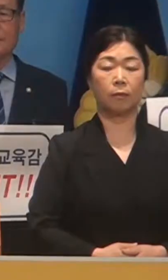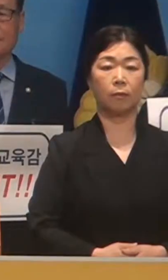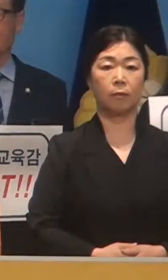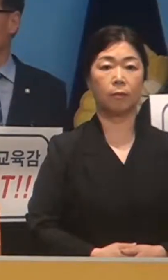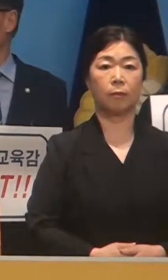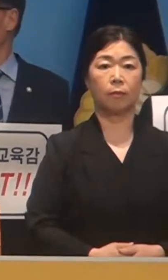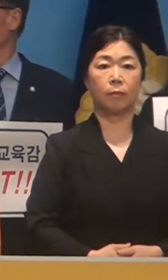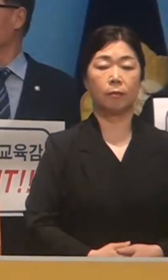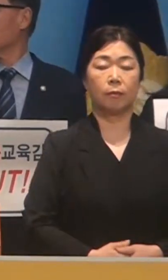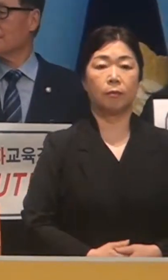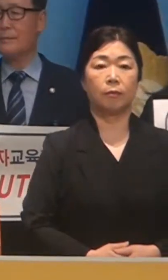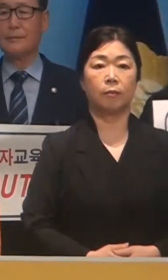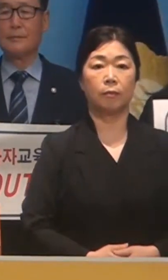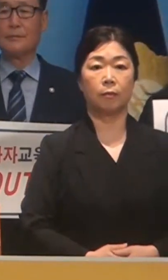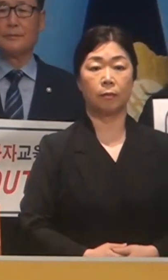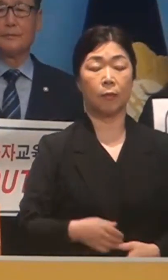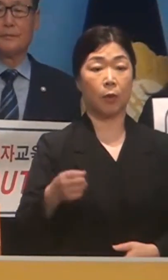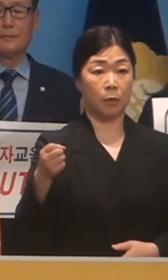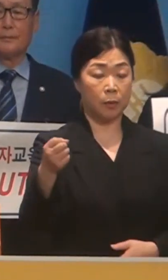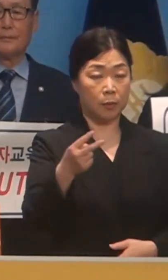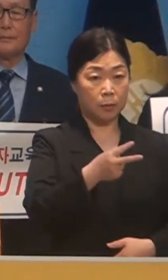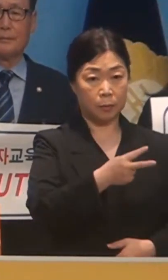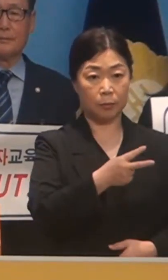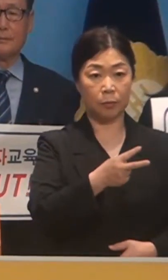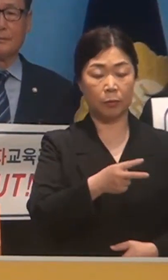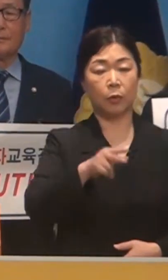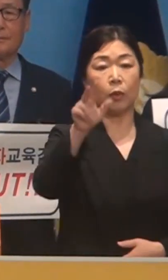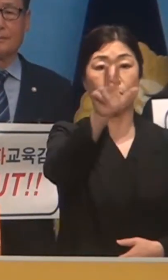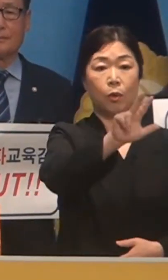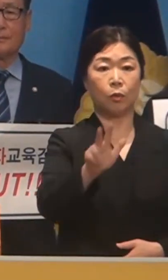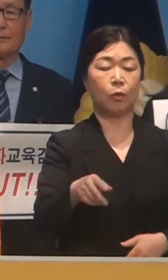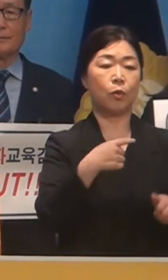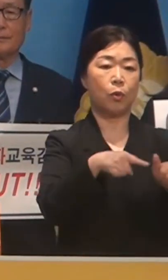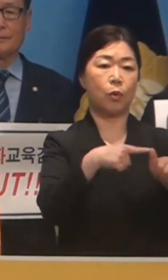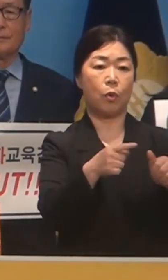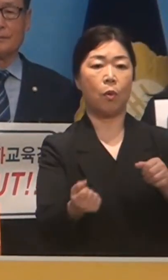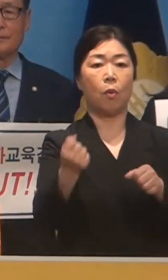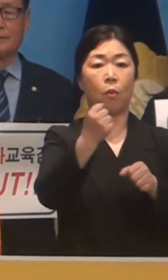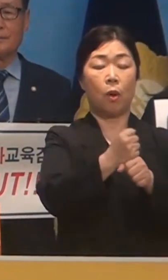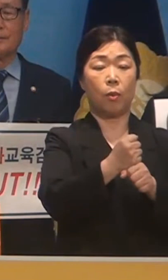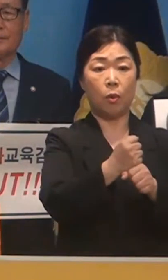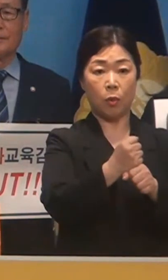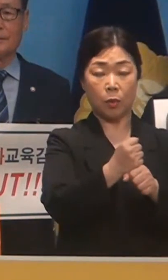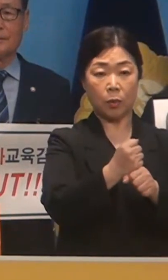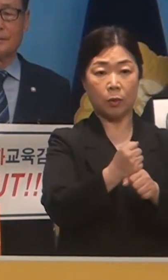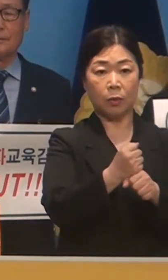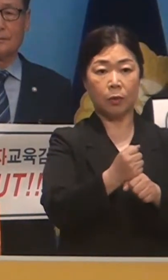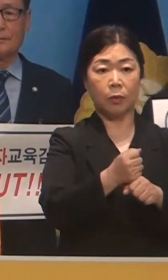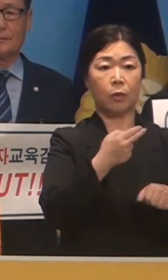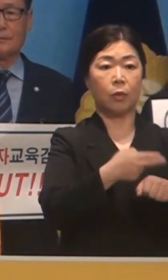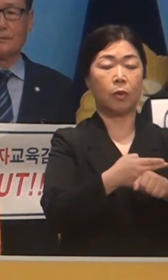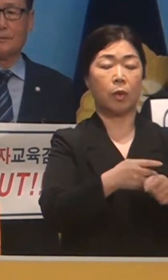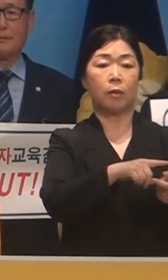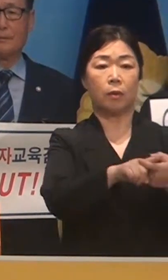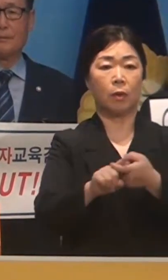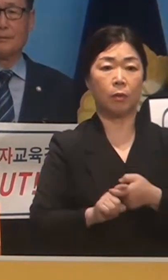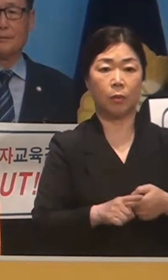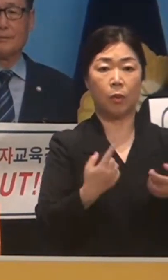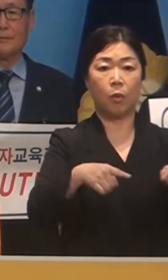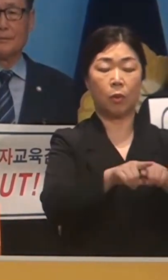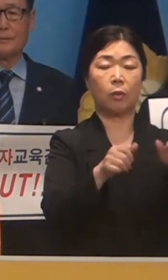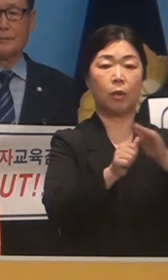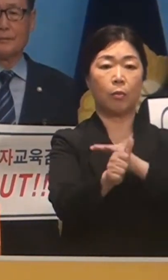죄송합니다. 착각했습니다. 그리고 그 전국교육회복교사연합 공동대표이신 육진경 선생님,